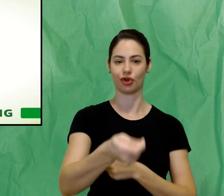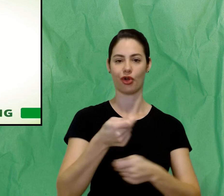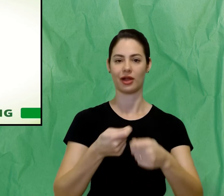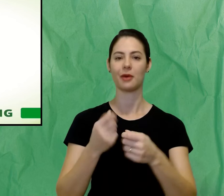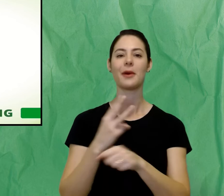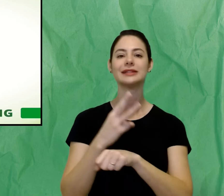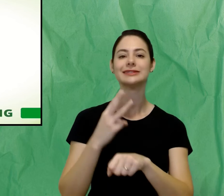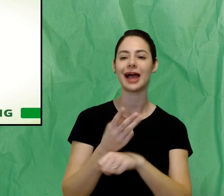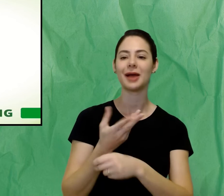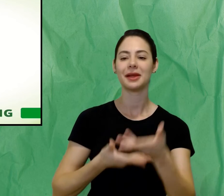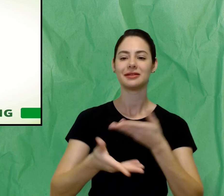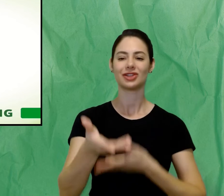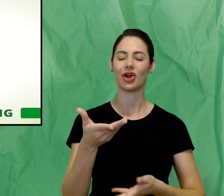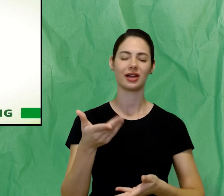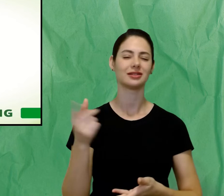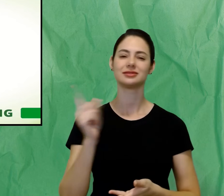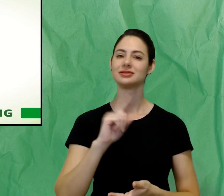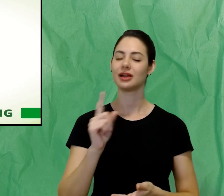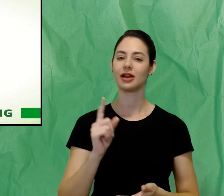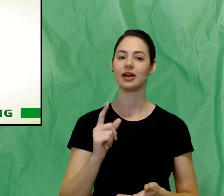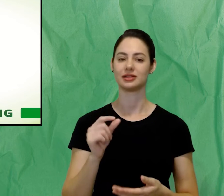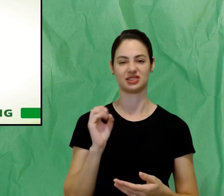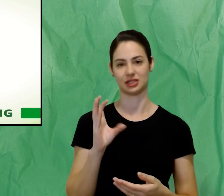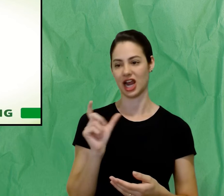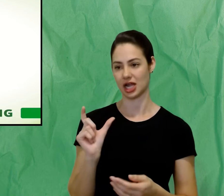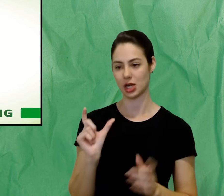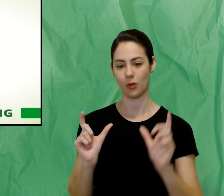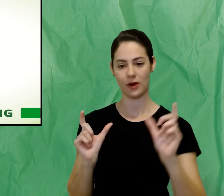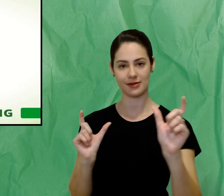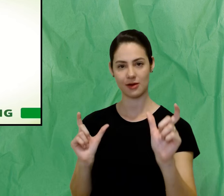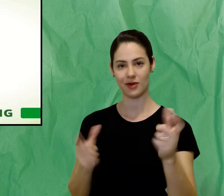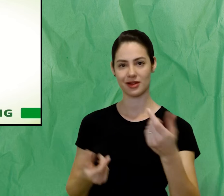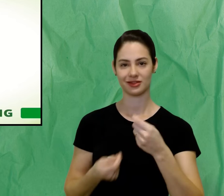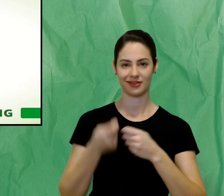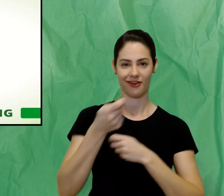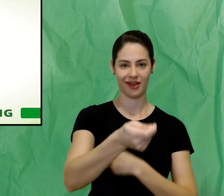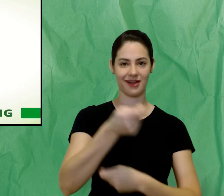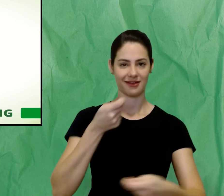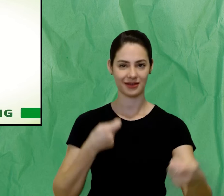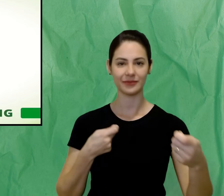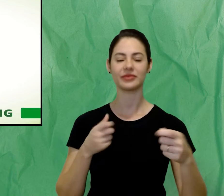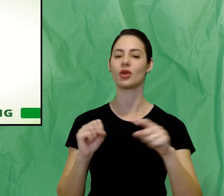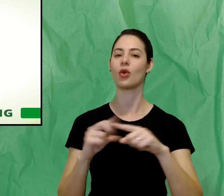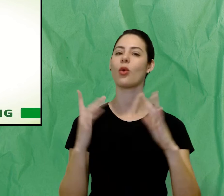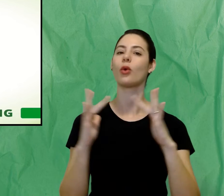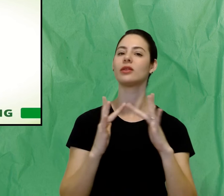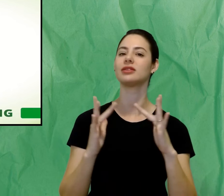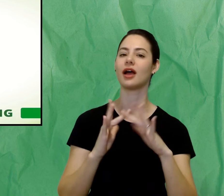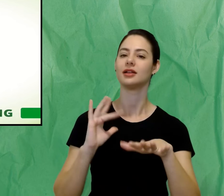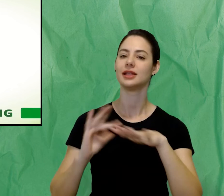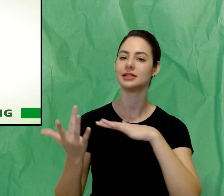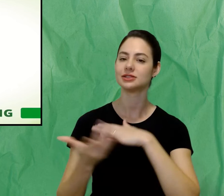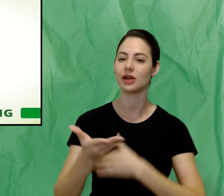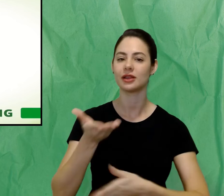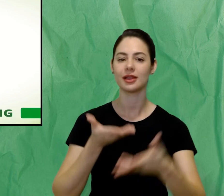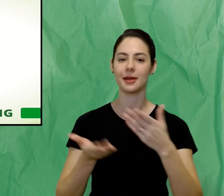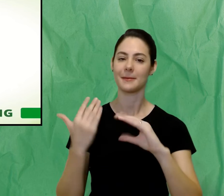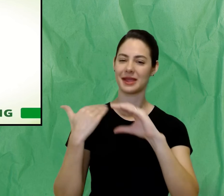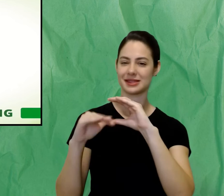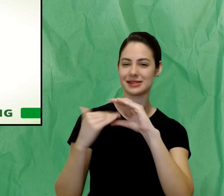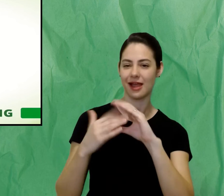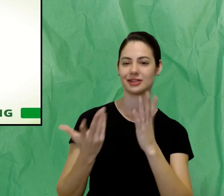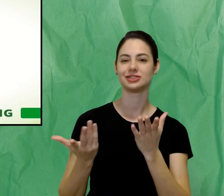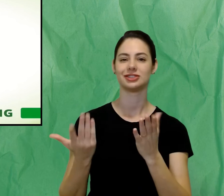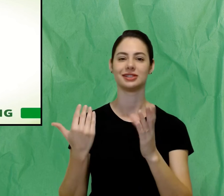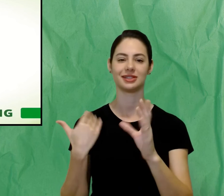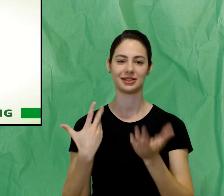visita ou número de WhatsApp, mas se for trocar um cartão de visita ou um contato numa rede social,